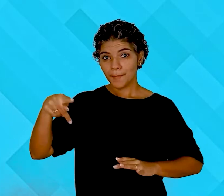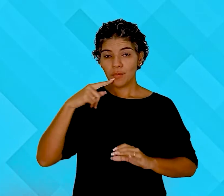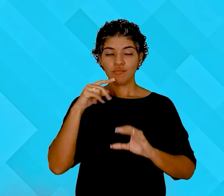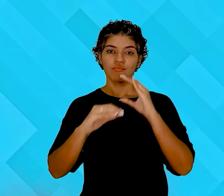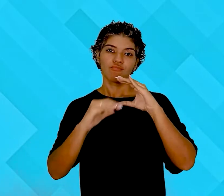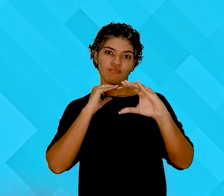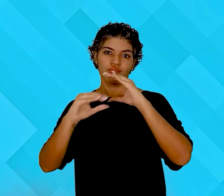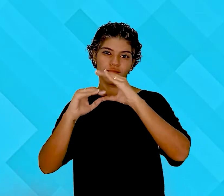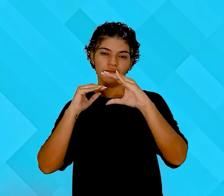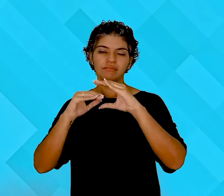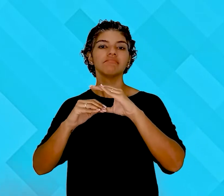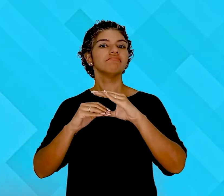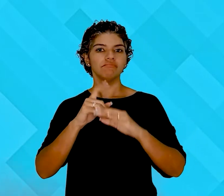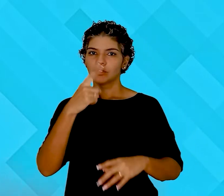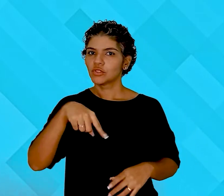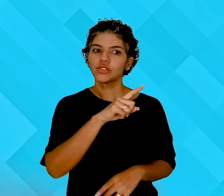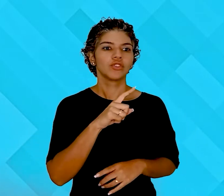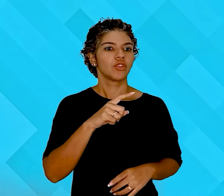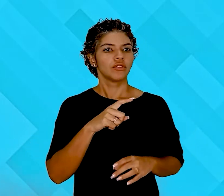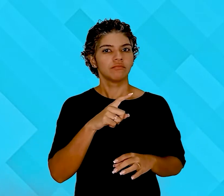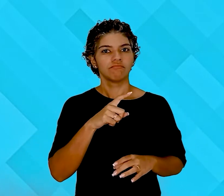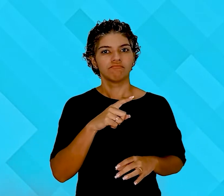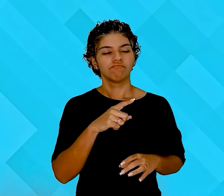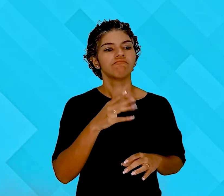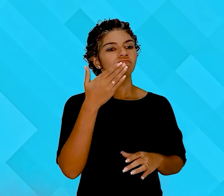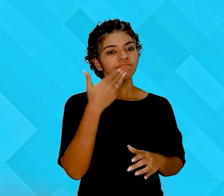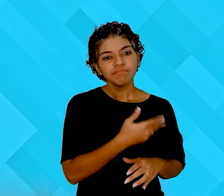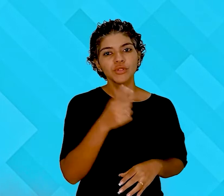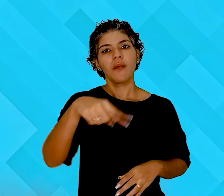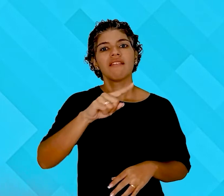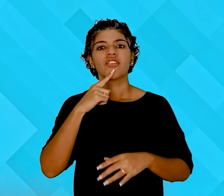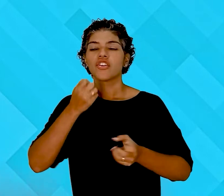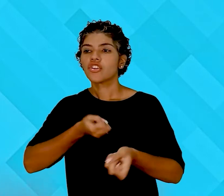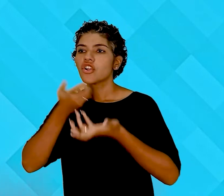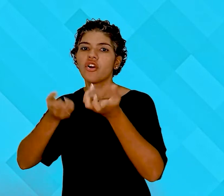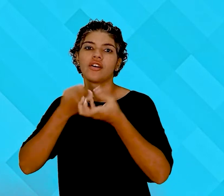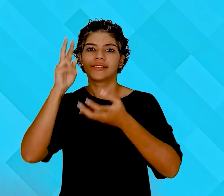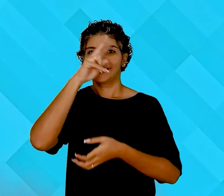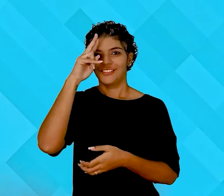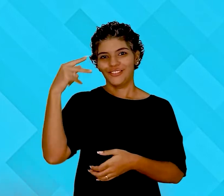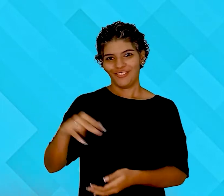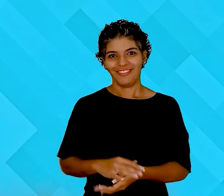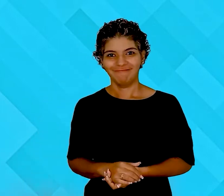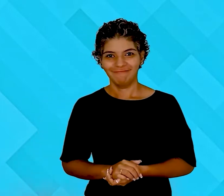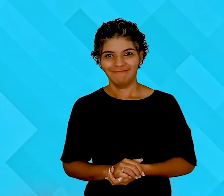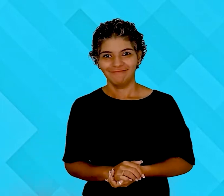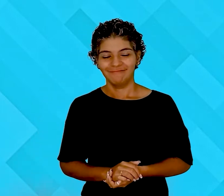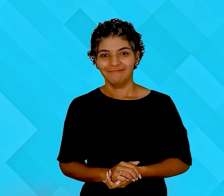nós mesmos. Por que a gente não iria dar esse passo de entender o que é o produto, o